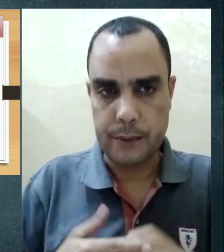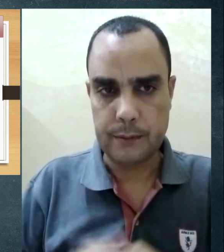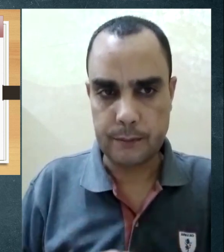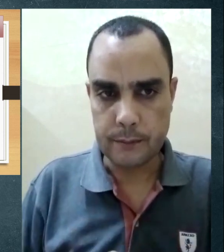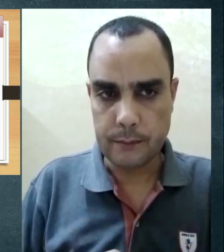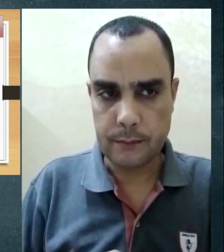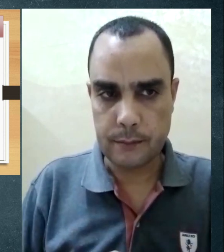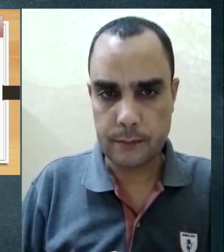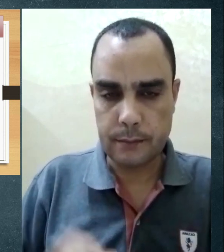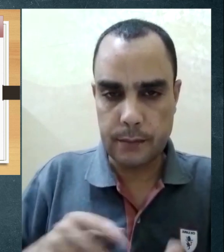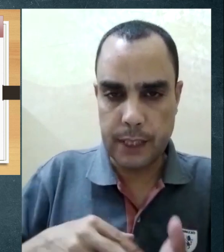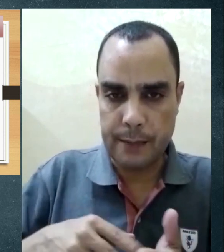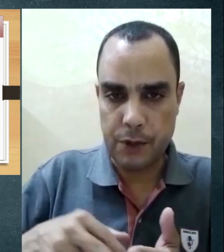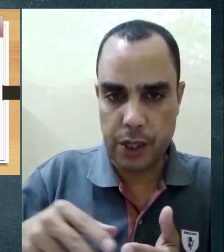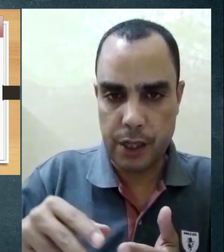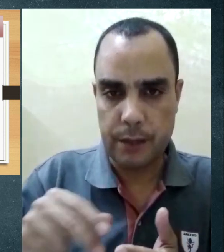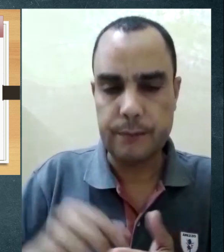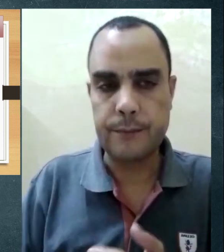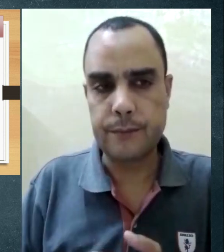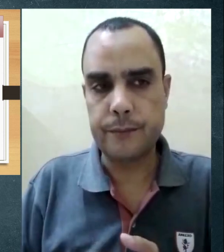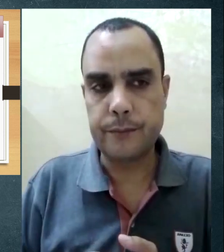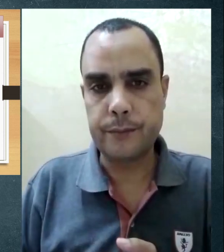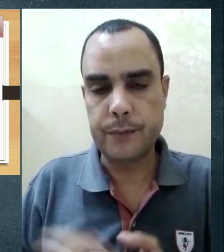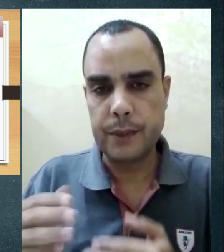يقترب، يمشي،